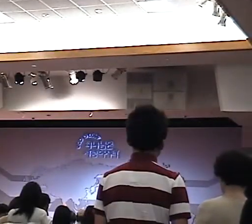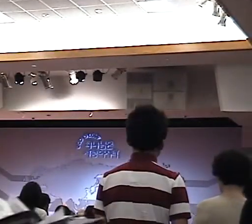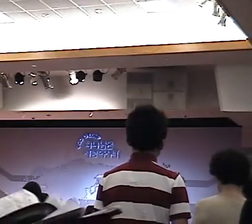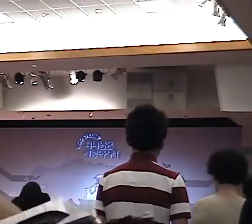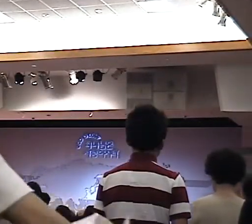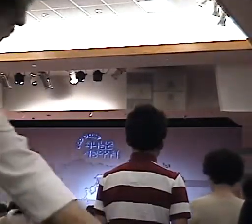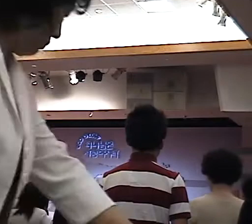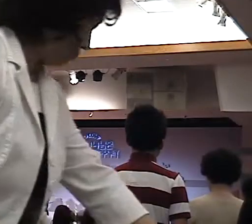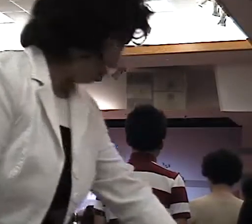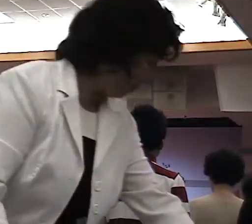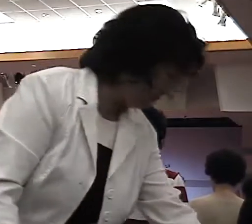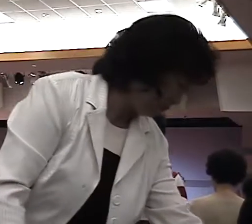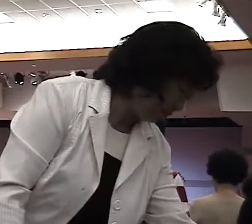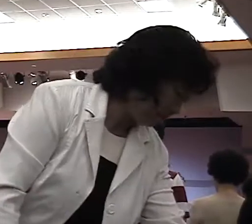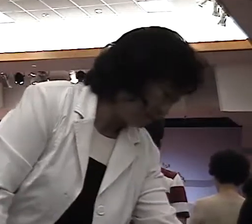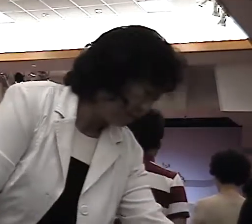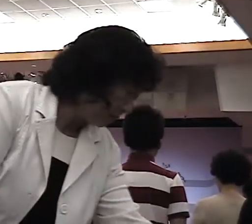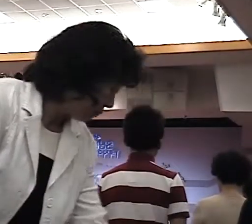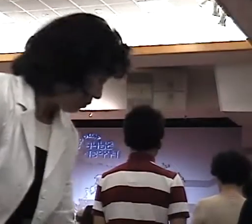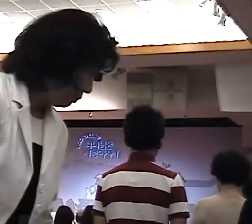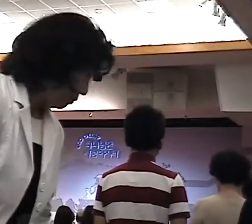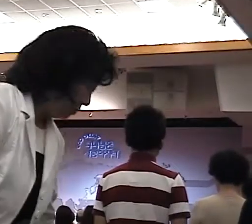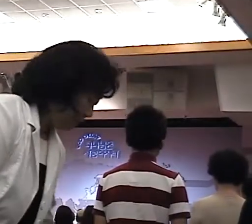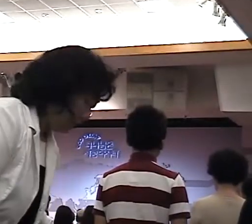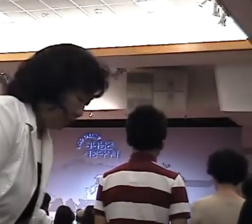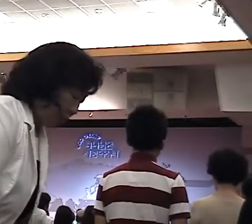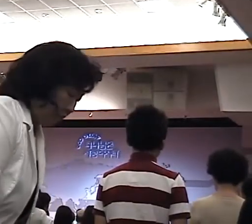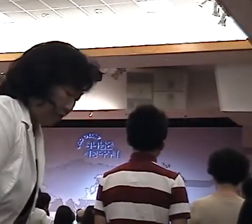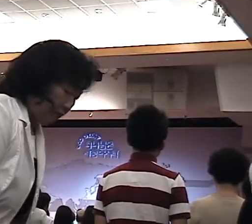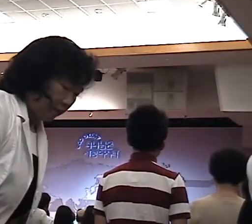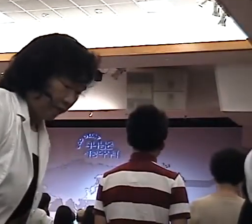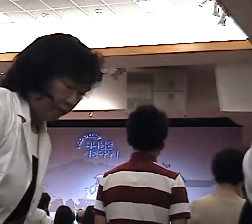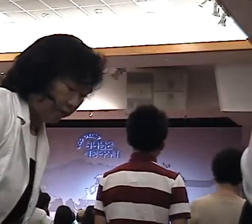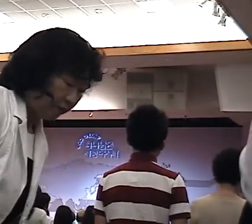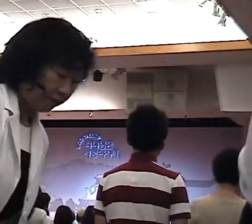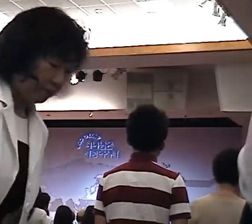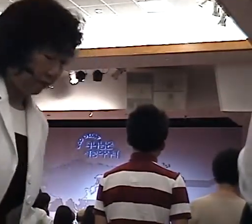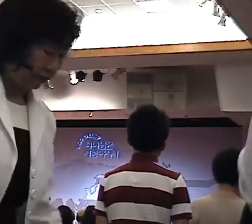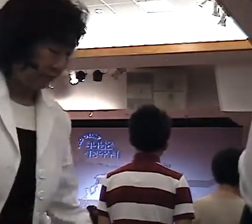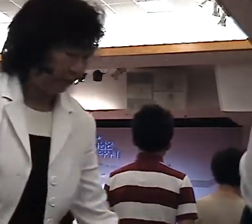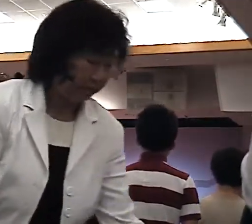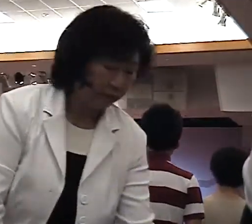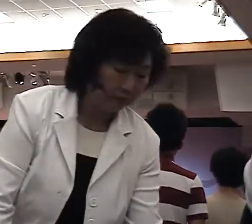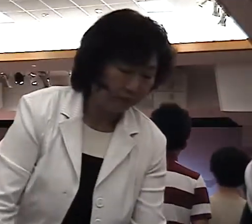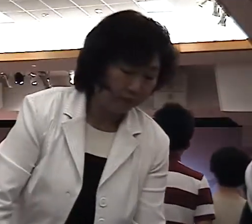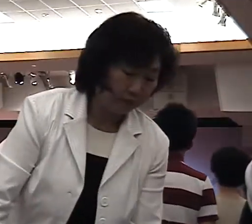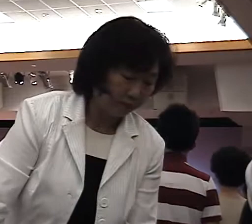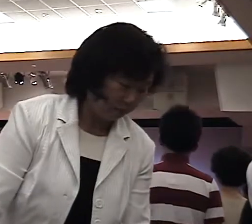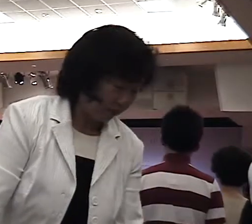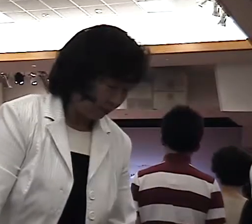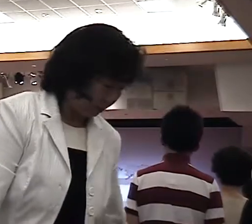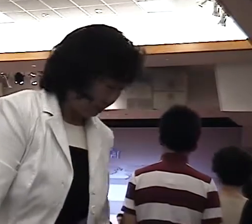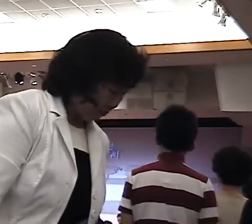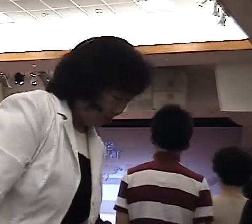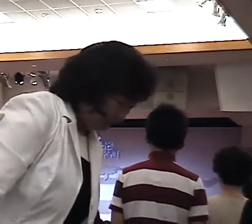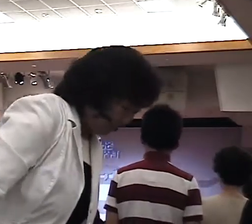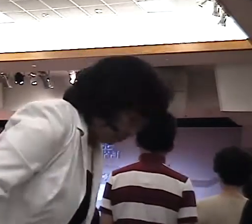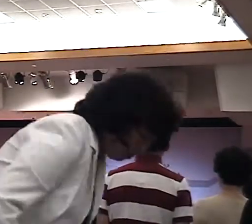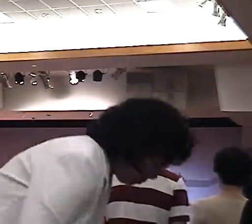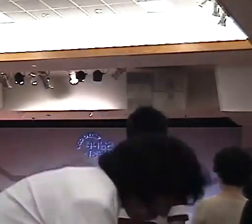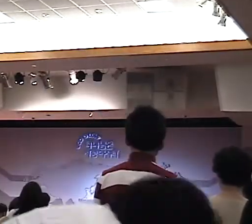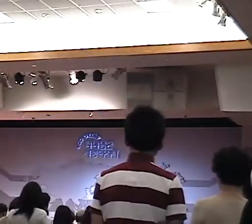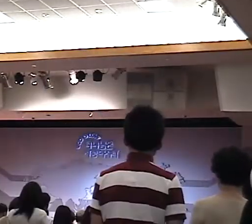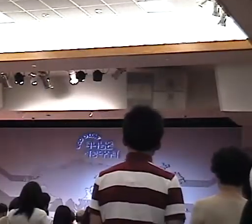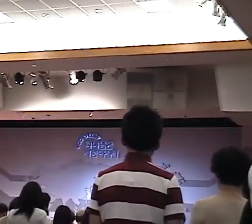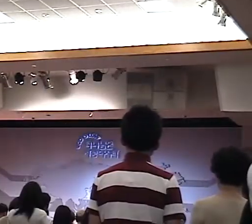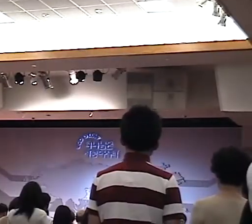주여 오늘도 우리 예배를 받아 주시옵소서. 오늘 예배로 비상하는 인생 되게 하여 주옵소서. 김수 목사님 말씀 위에 성령으로